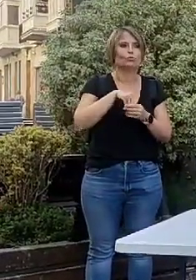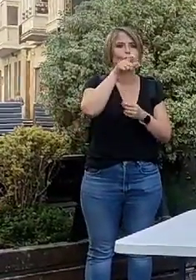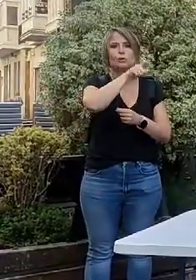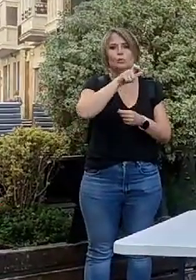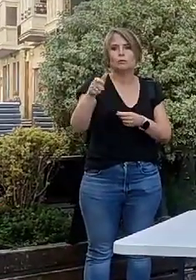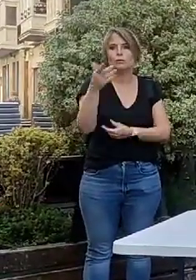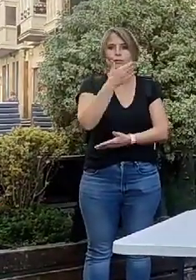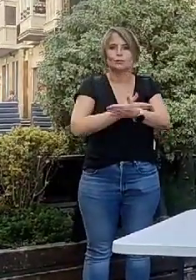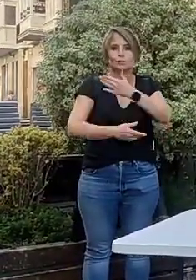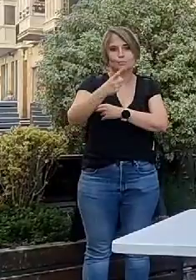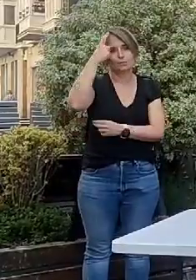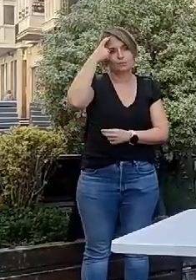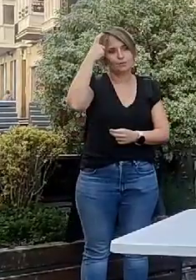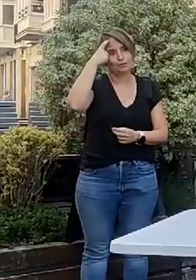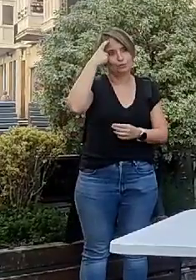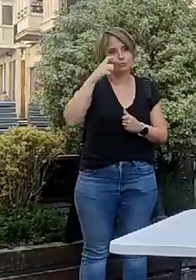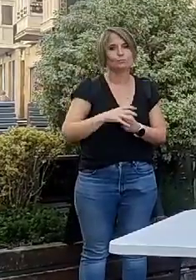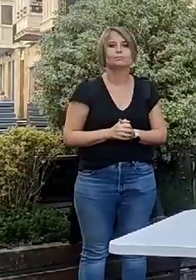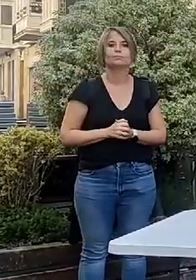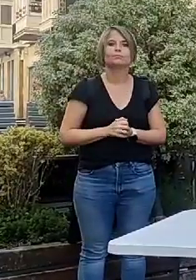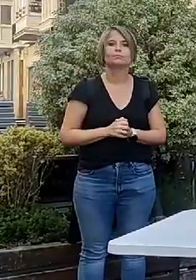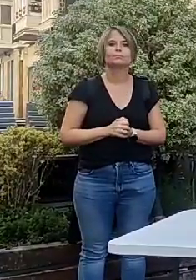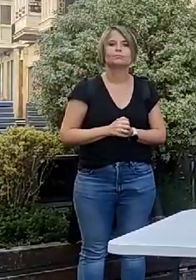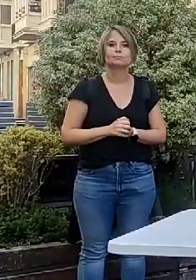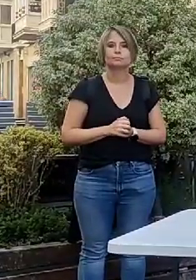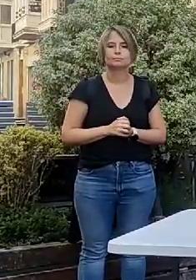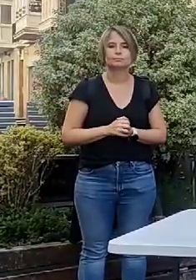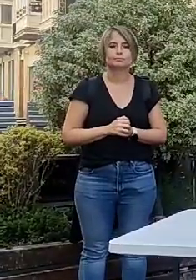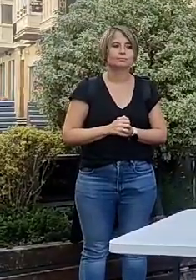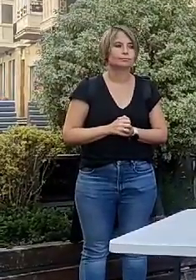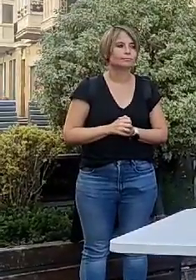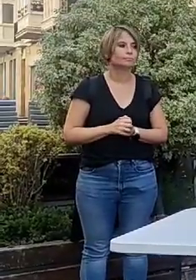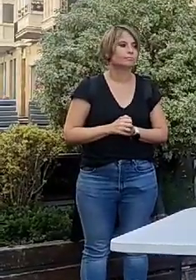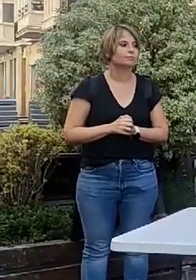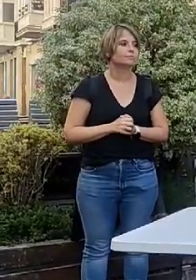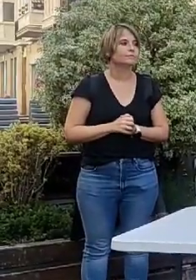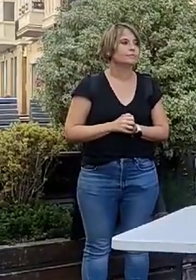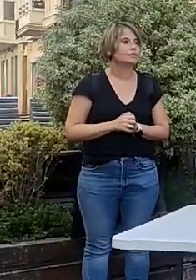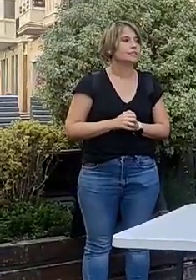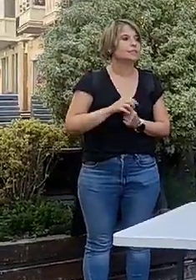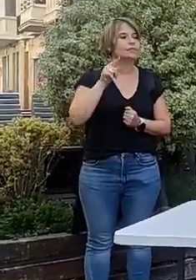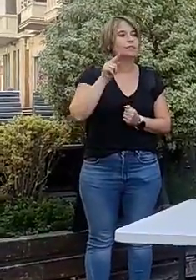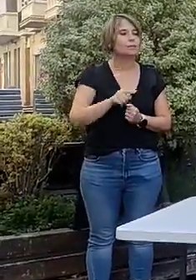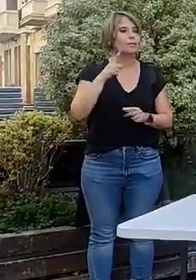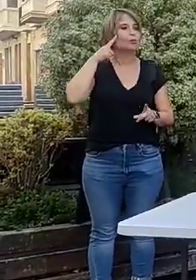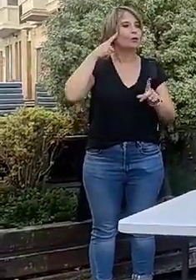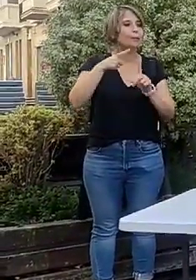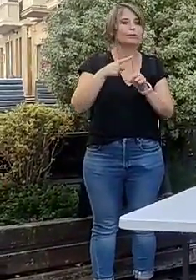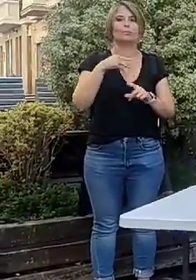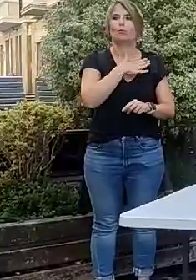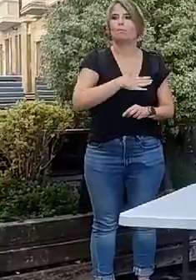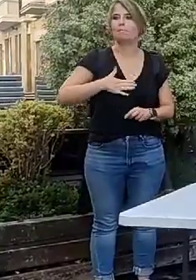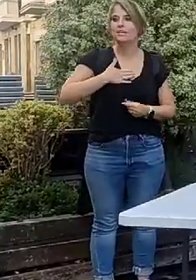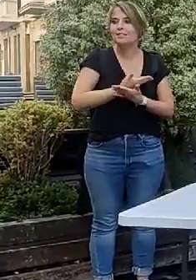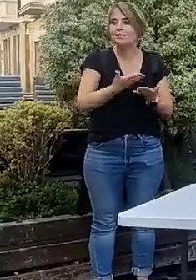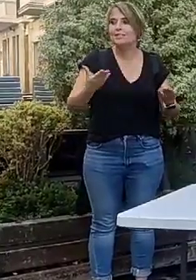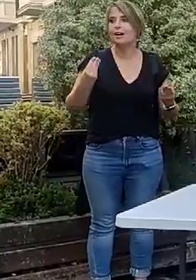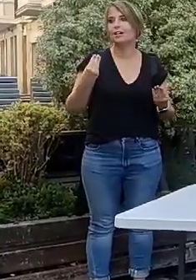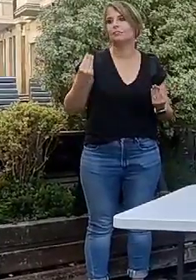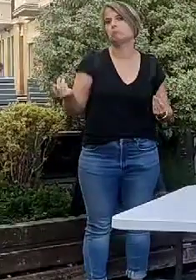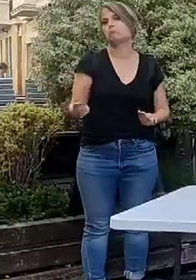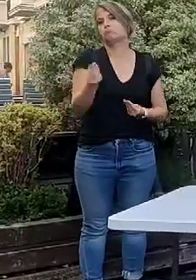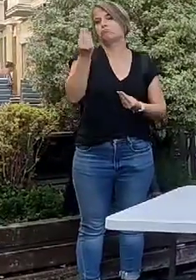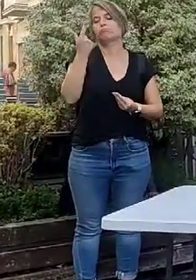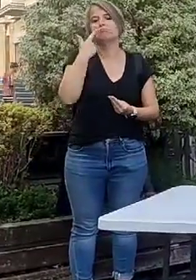con discapacidad intelectual y también pues buscamos su bienestar, buscamos su